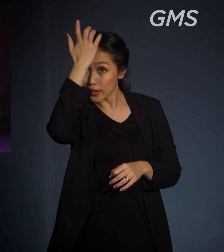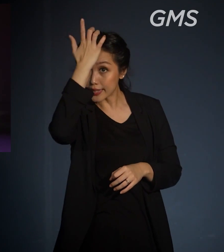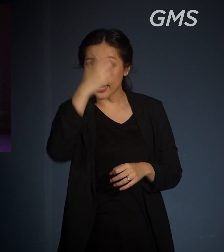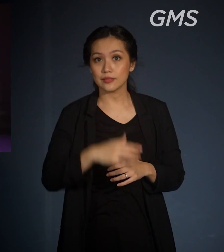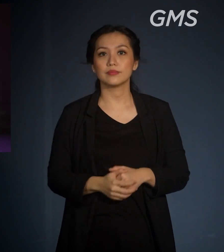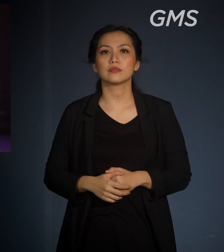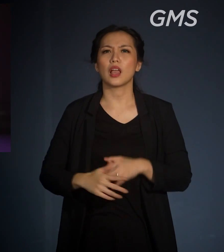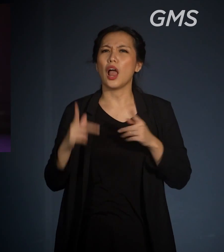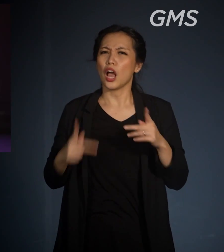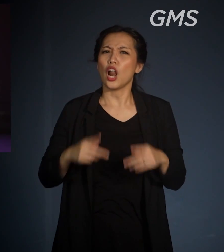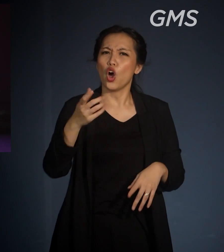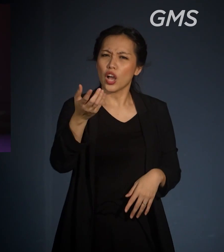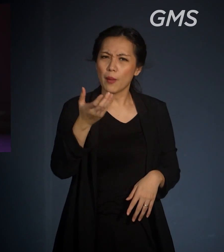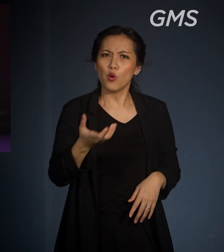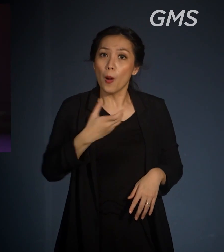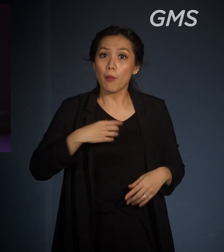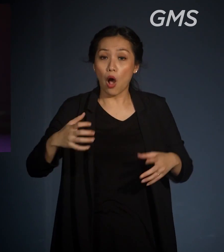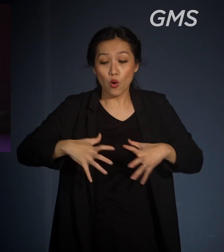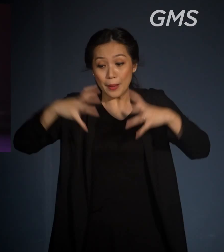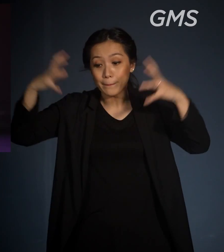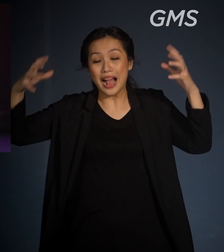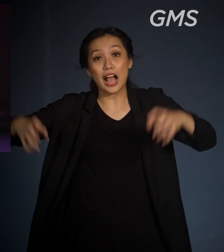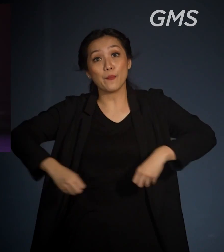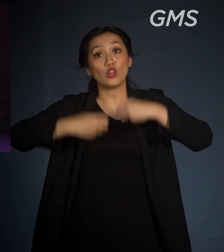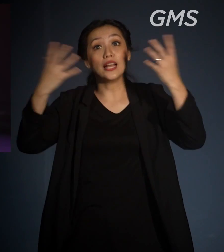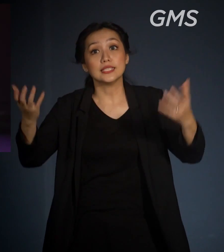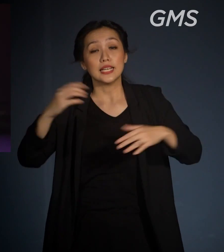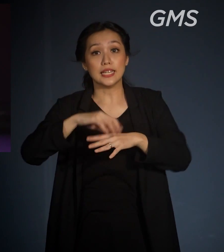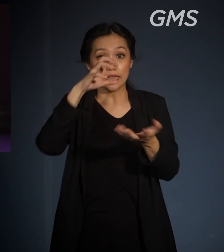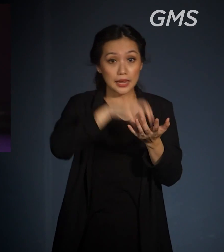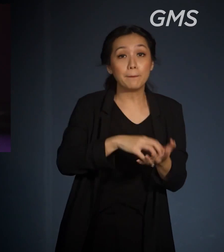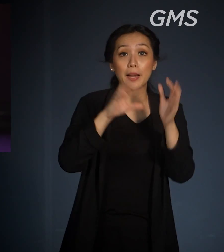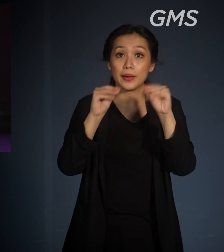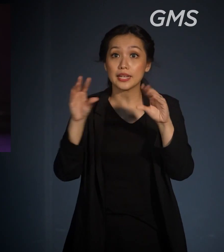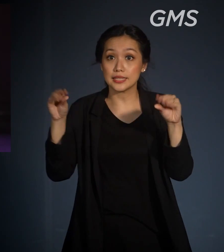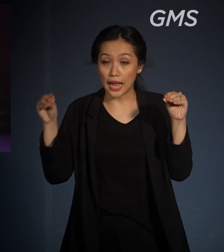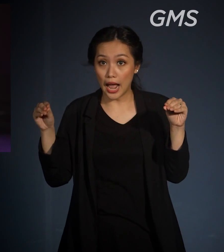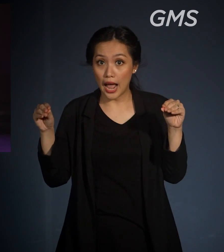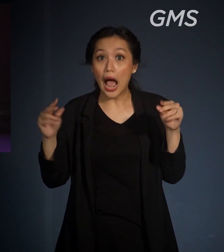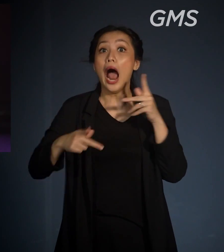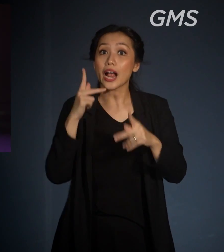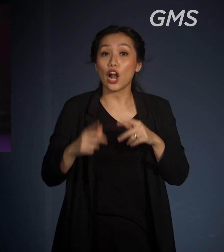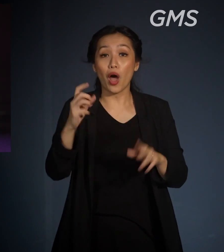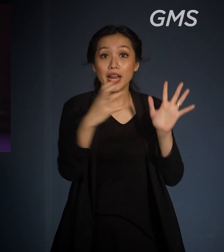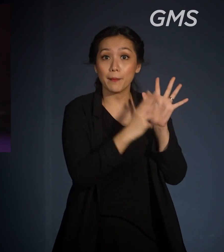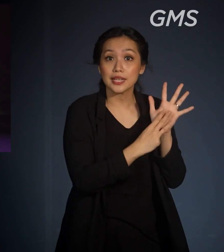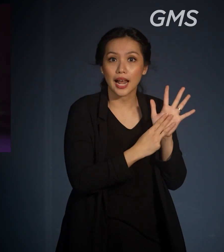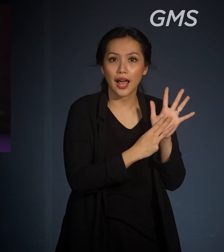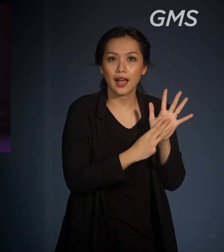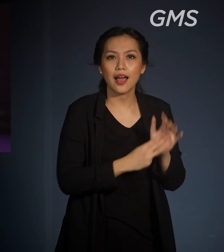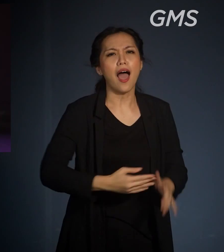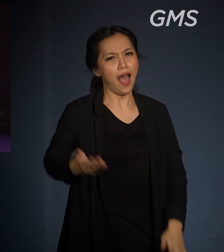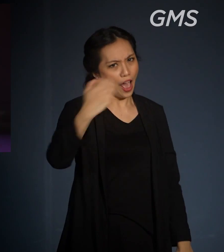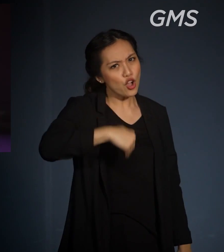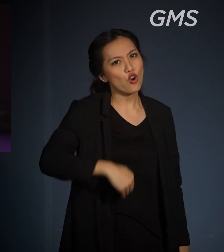kalau Anda ingin mengembangkan potensi Anda di tempat di mana Anda bekerja, kalau ada masalah, selalulah tampil